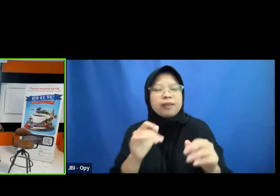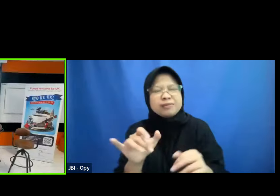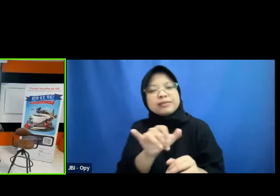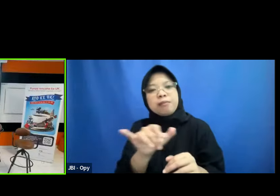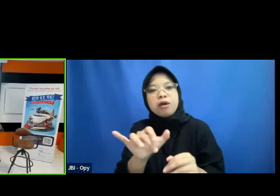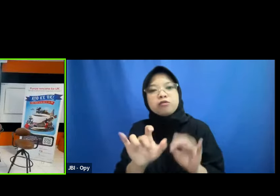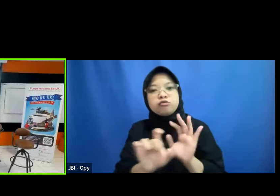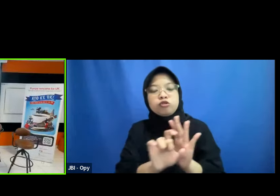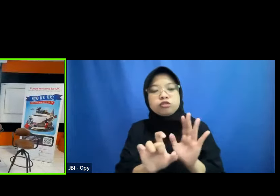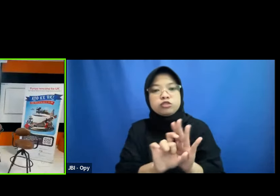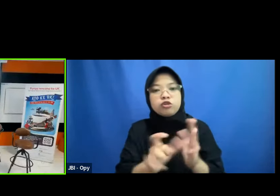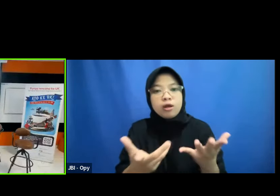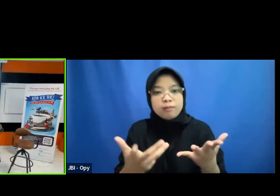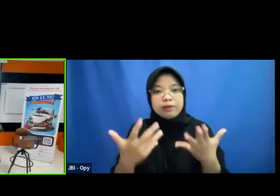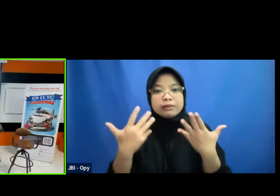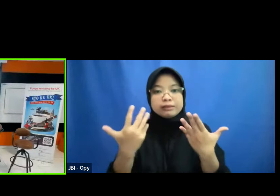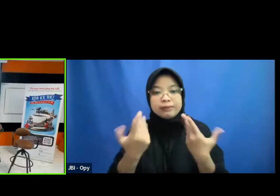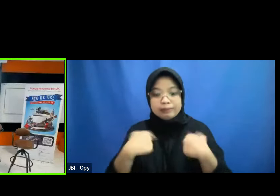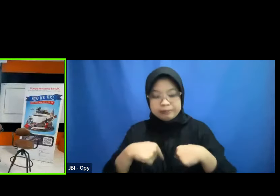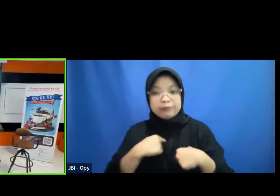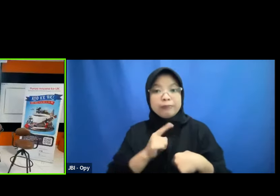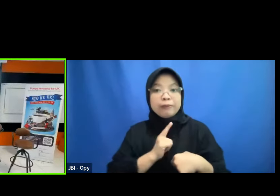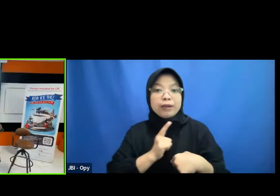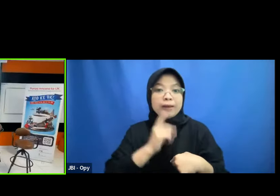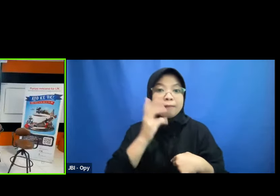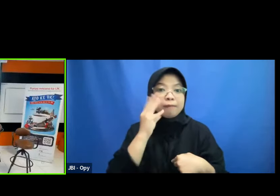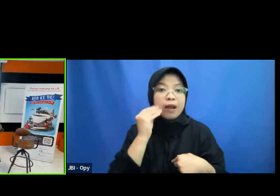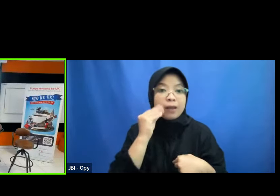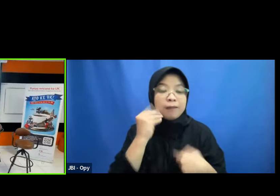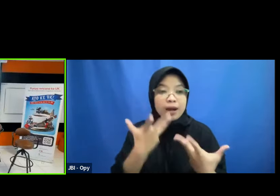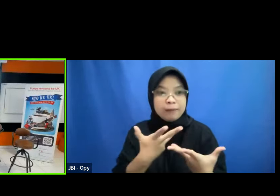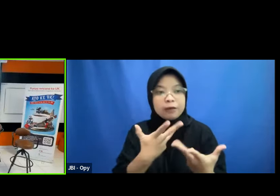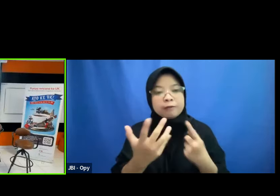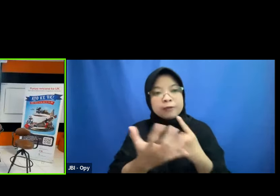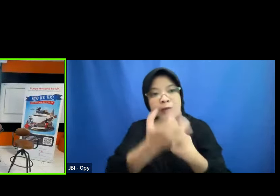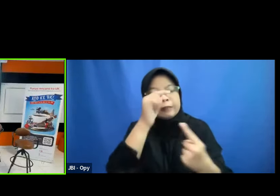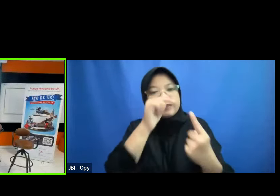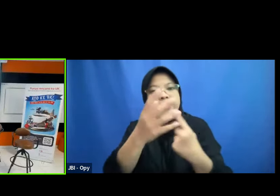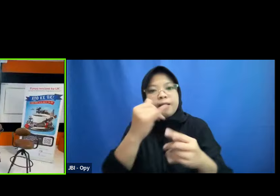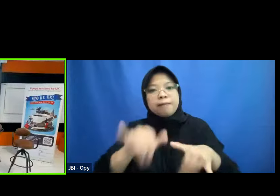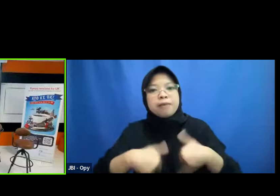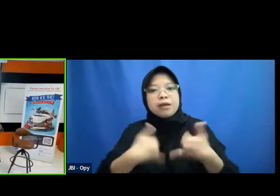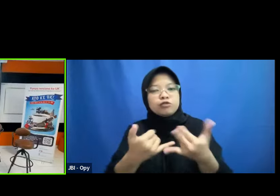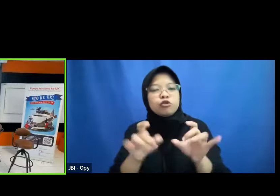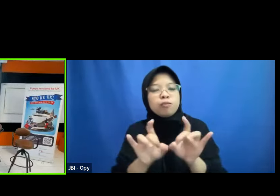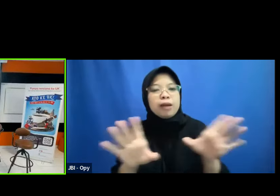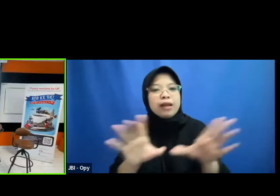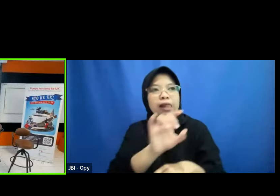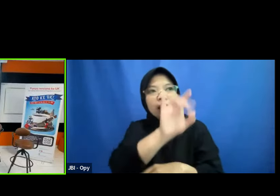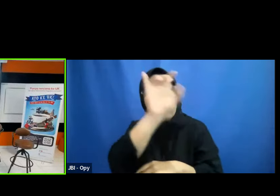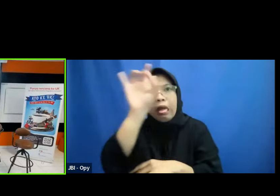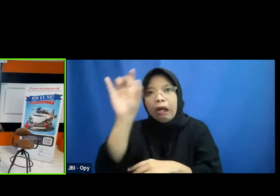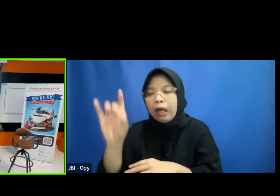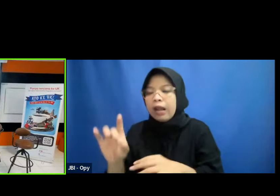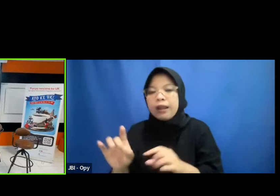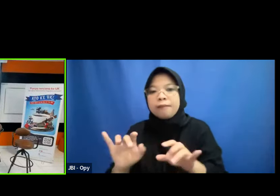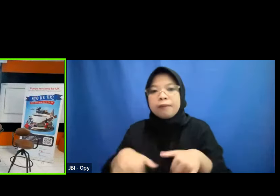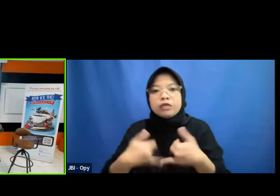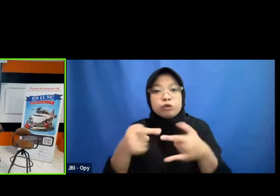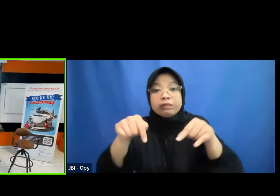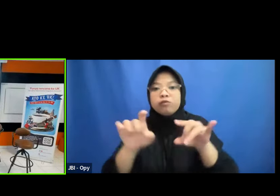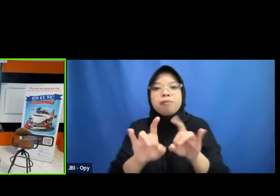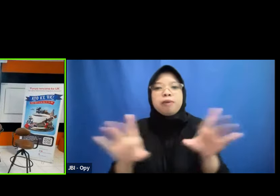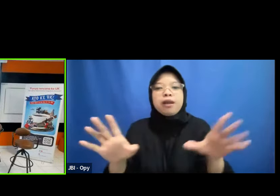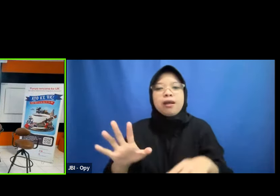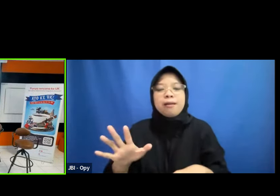kayak dari bagiku ya dan dari pengalamanku chivening ini memang beasiswa yang cukup beda sebetulnya dari beasiswa beasiswa lain karena